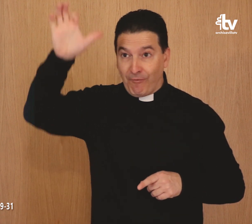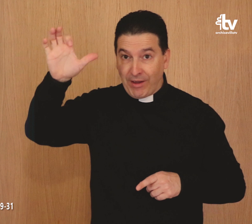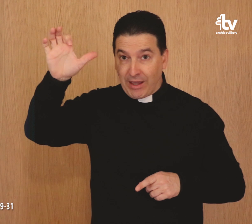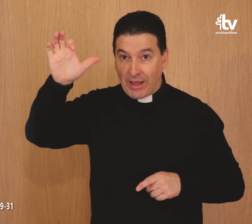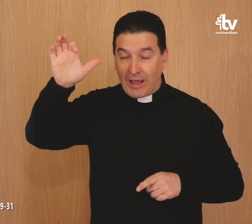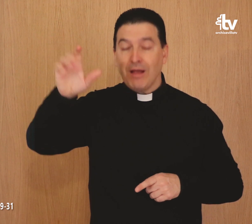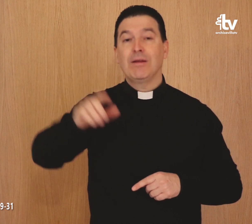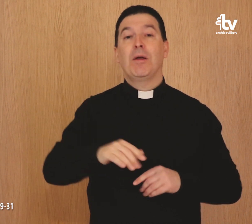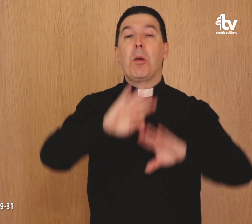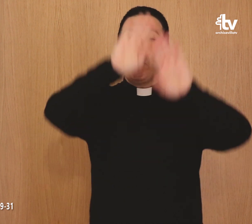creído.